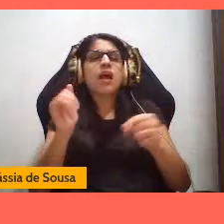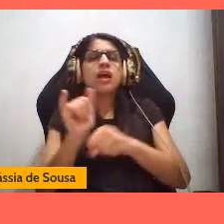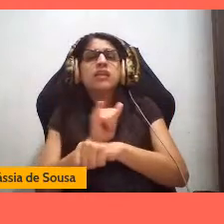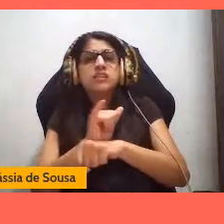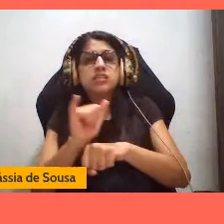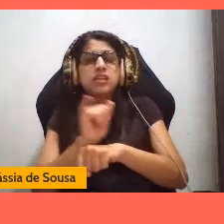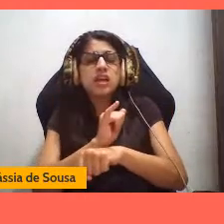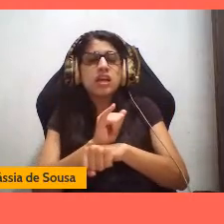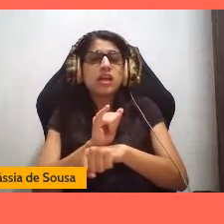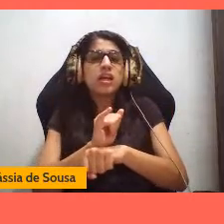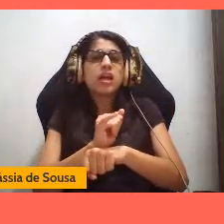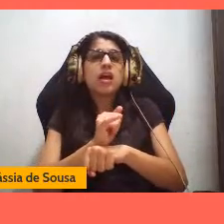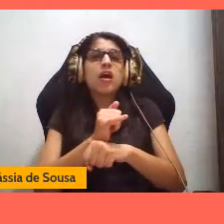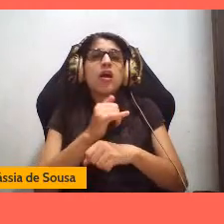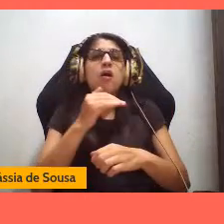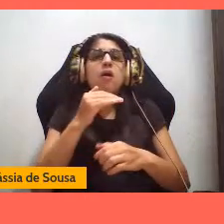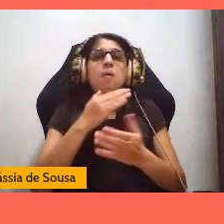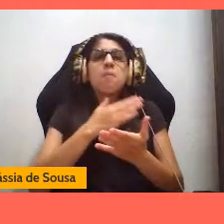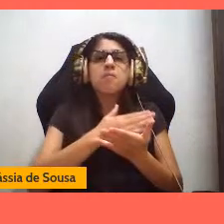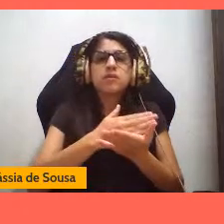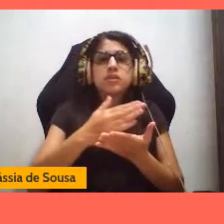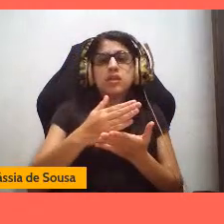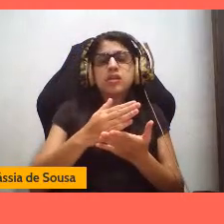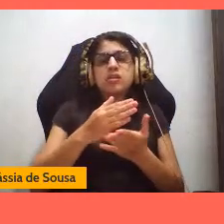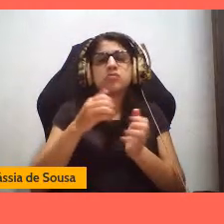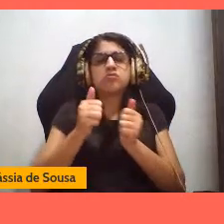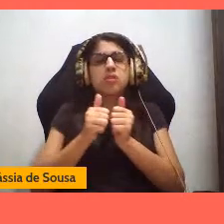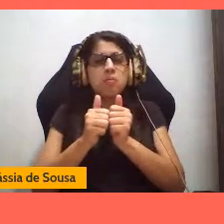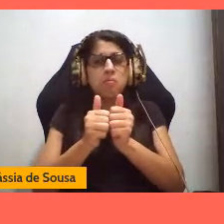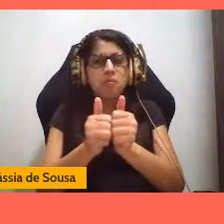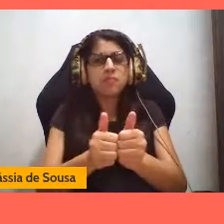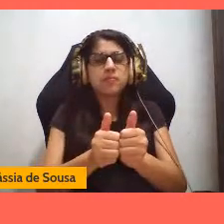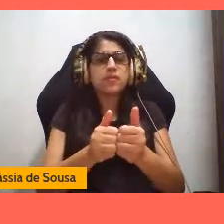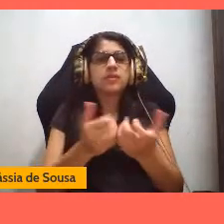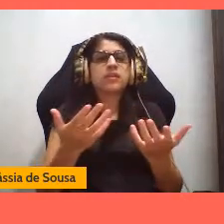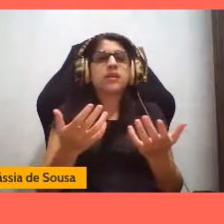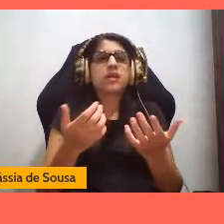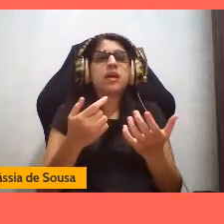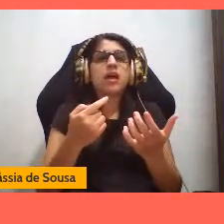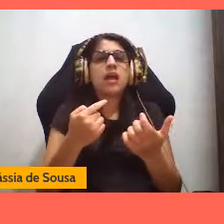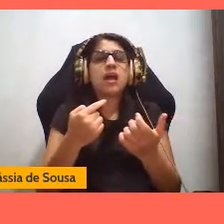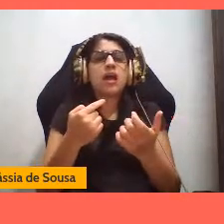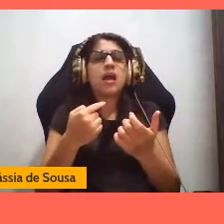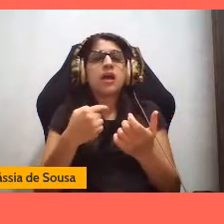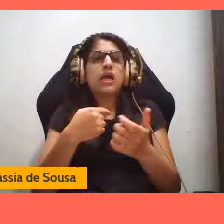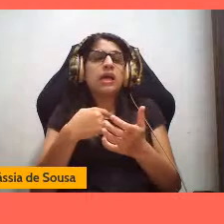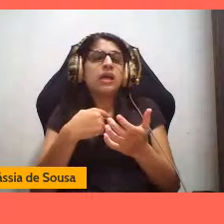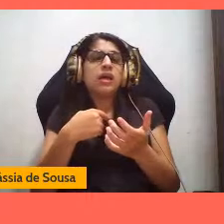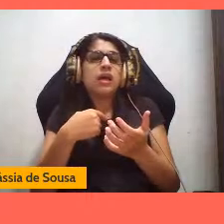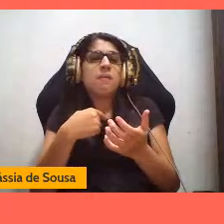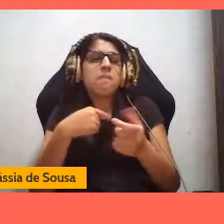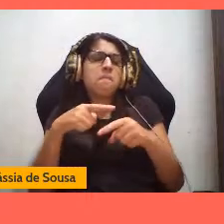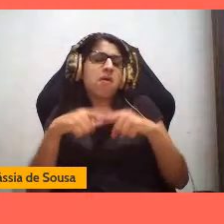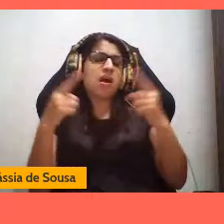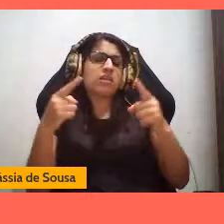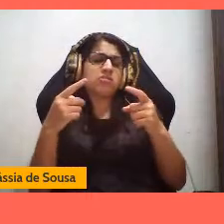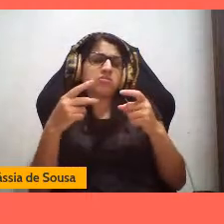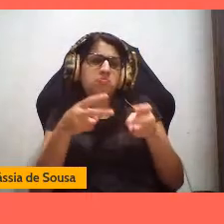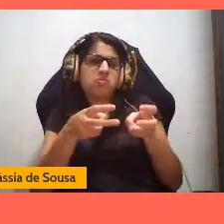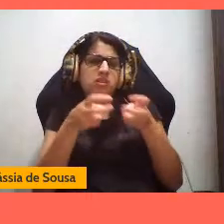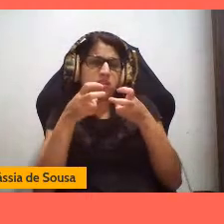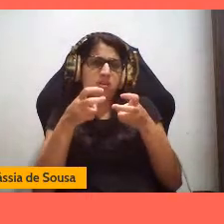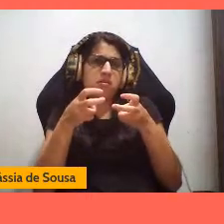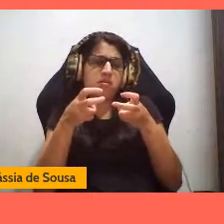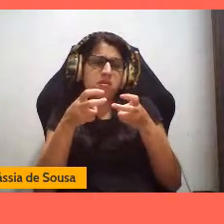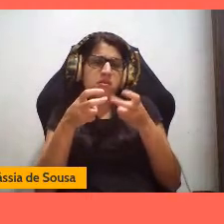começou a acompanhar, né, porque eu não estava na comissão diretamente, fiquei só no GT, mas a gente via o volume de questões